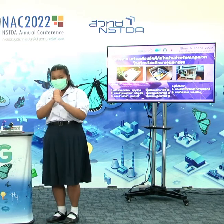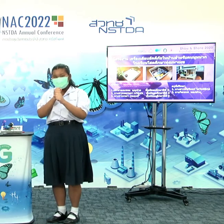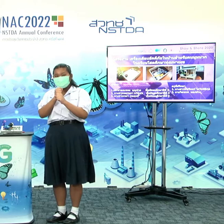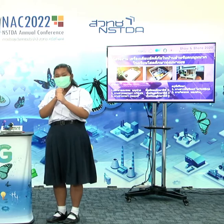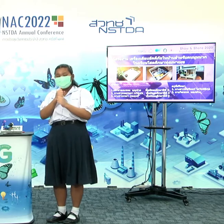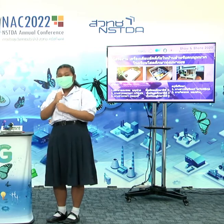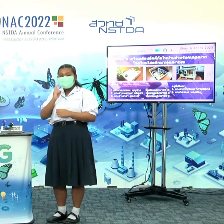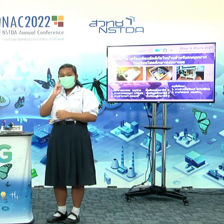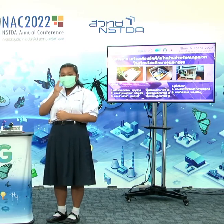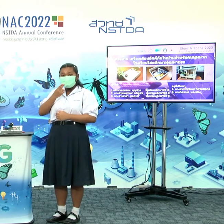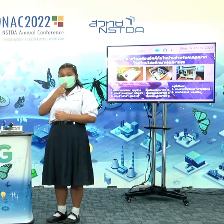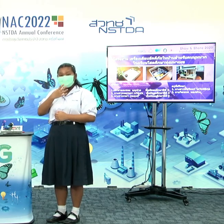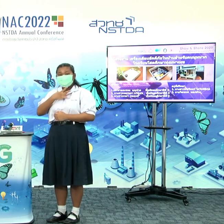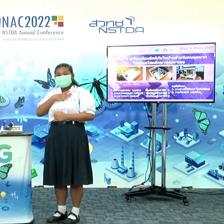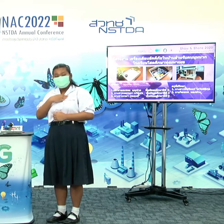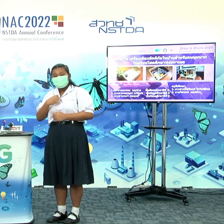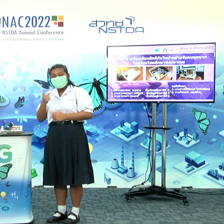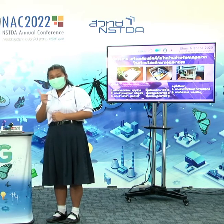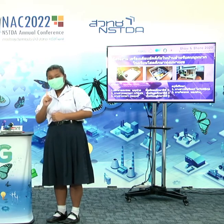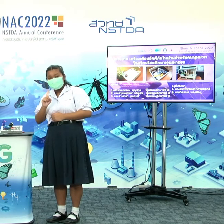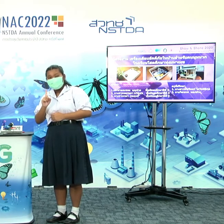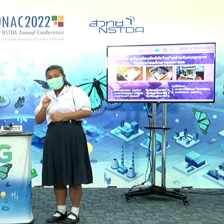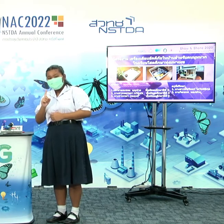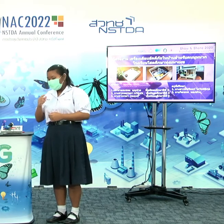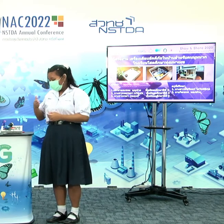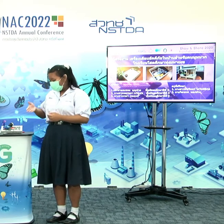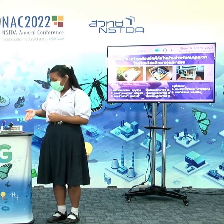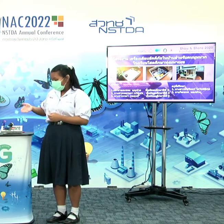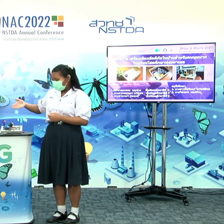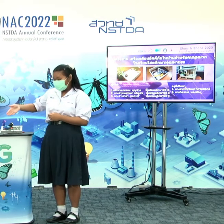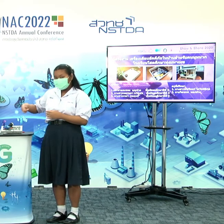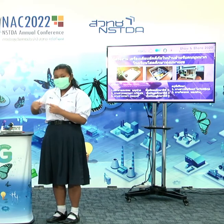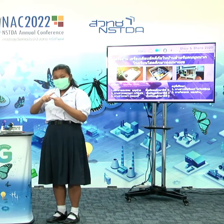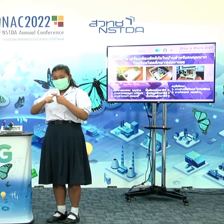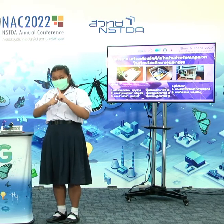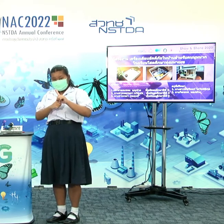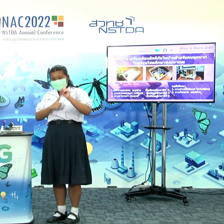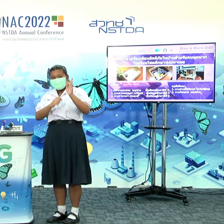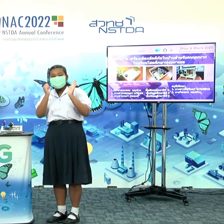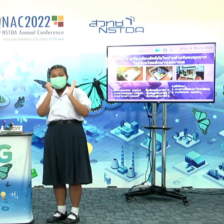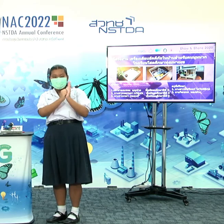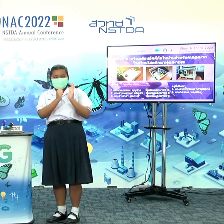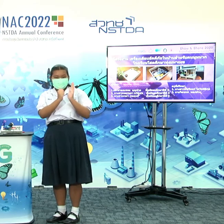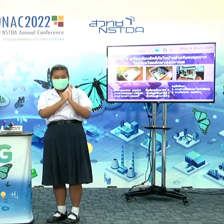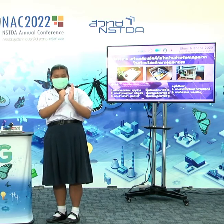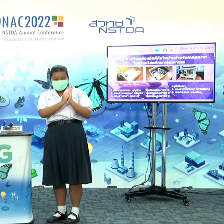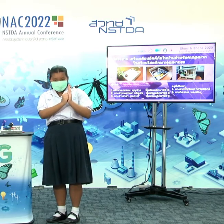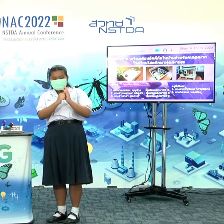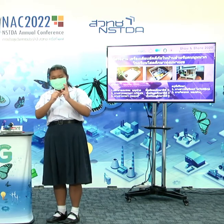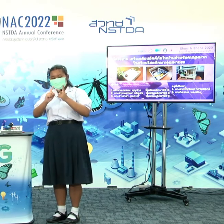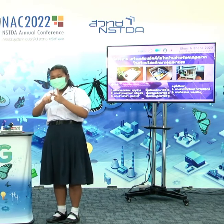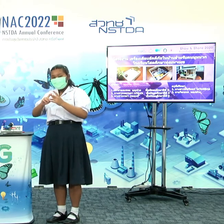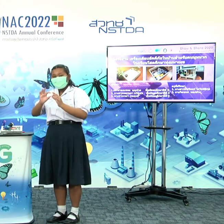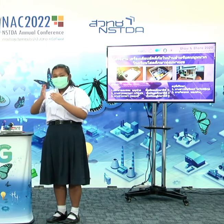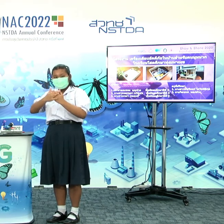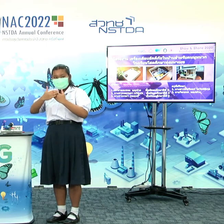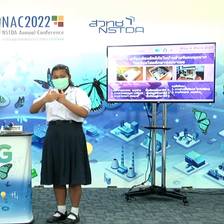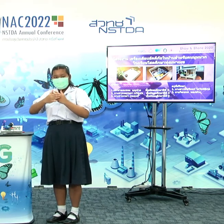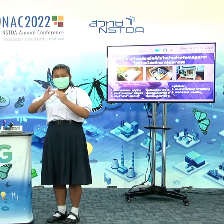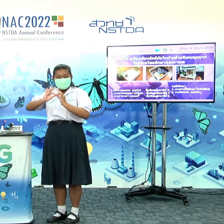ะเป็นผลงานที่พวกเราคนหูหนวกเนี่ยก็ได้มีความรู้สึกว่าประทับใจที่ได้ทำผลงานทั้ง2ชิ้นนี้ขึ้น